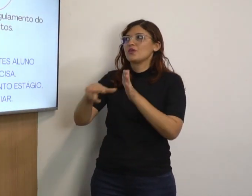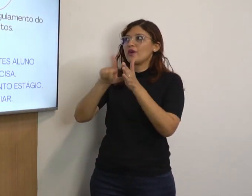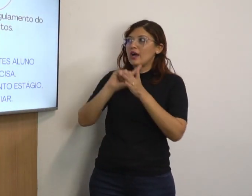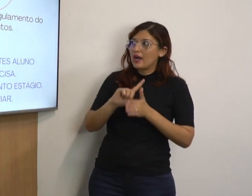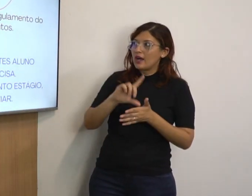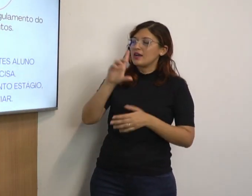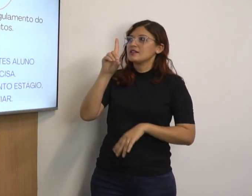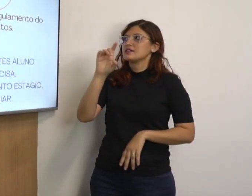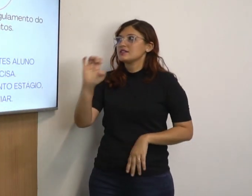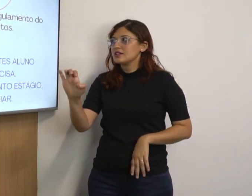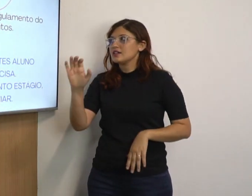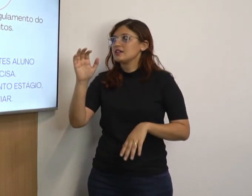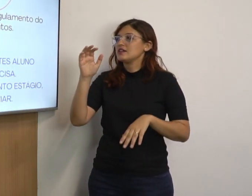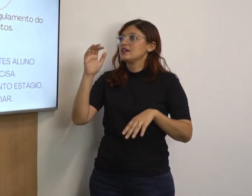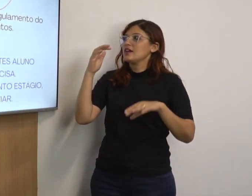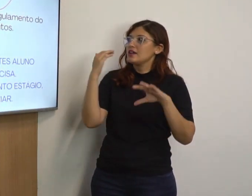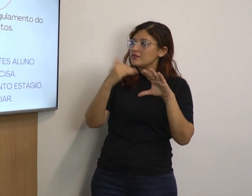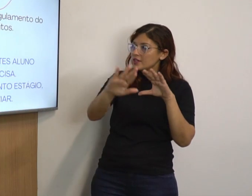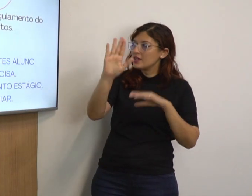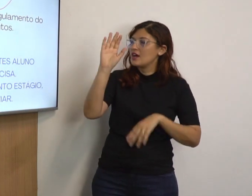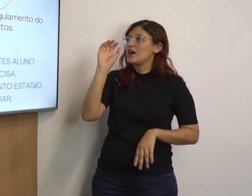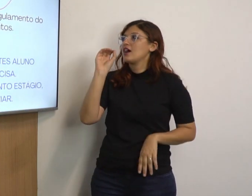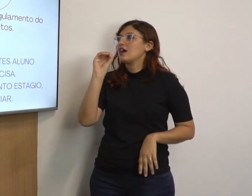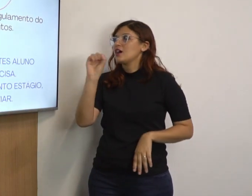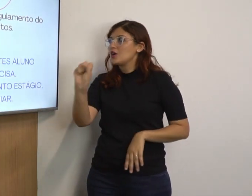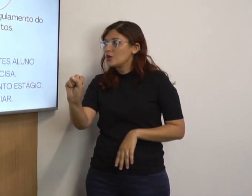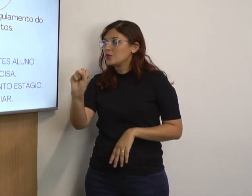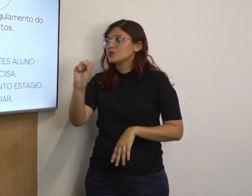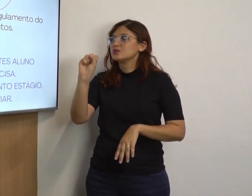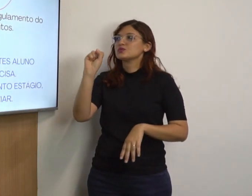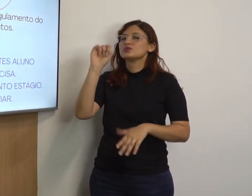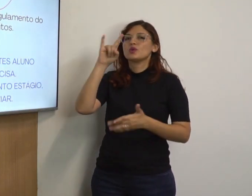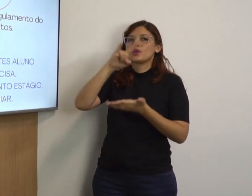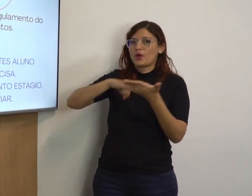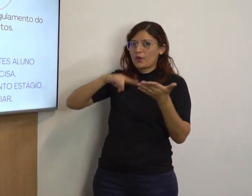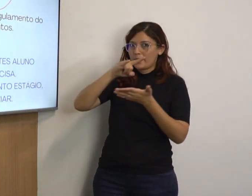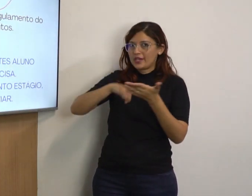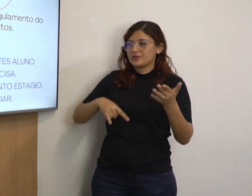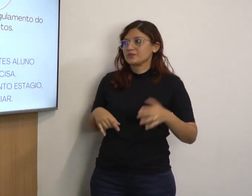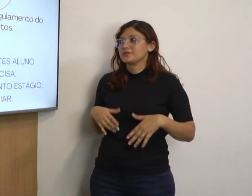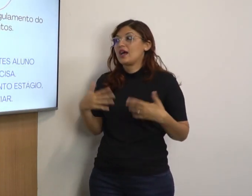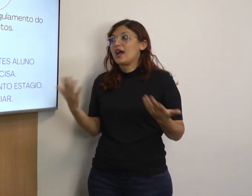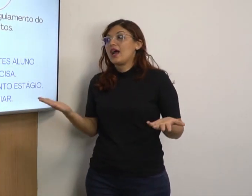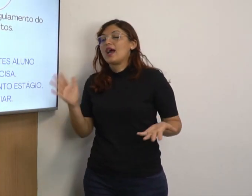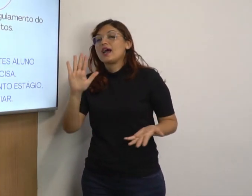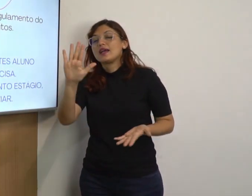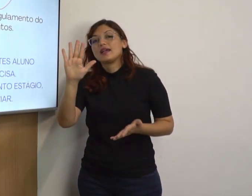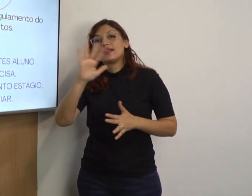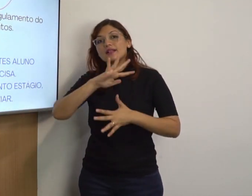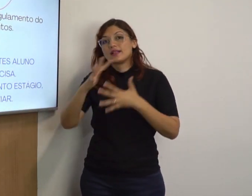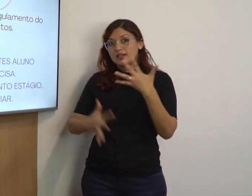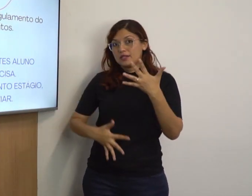antes de enviar os documentos. Então,